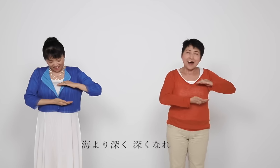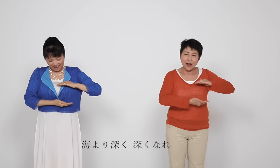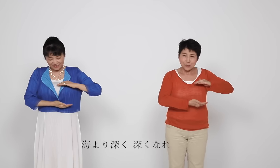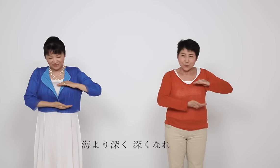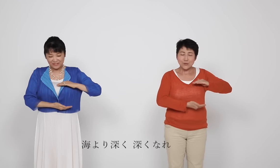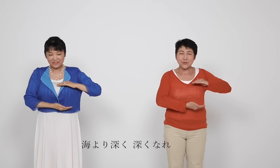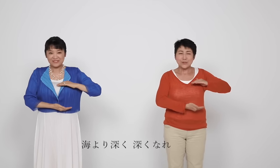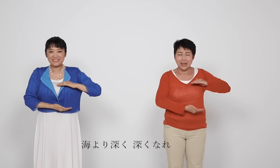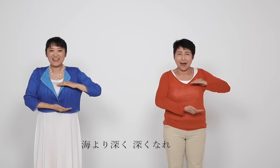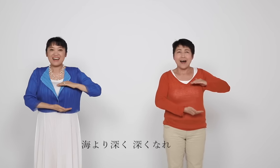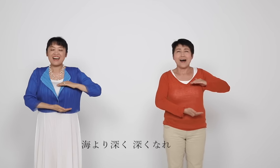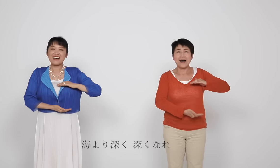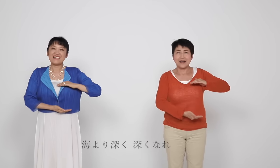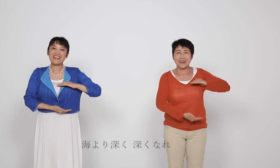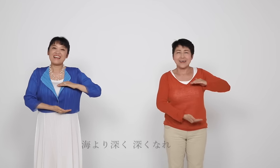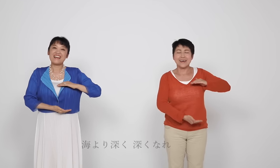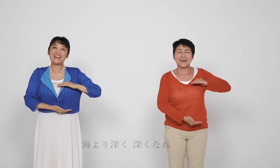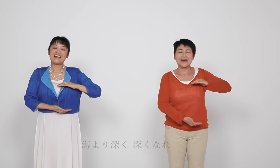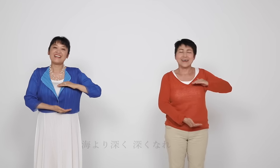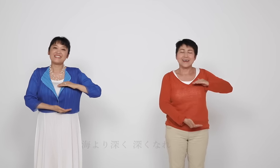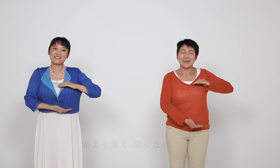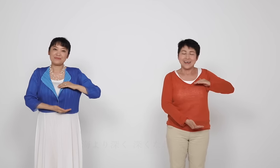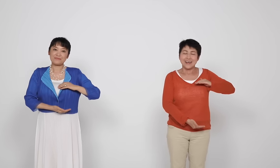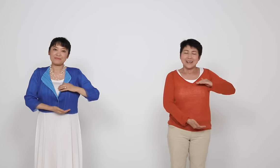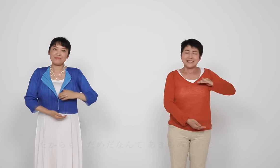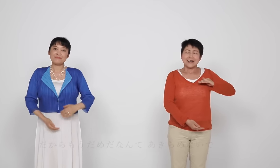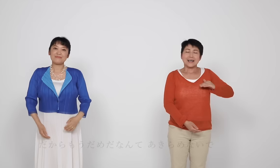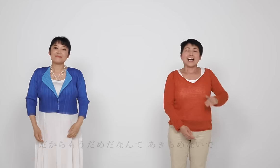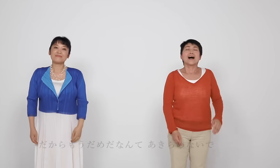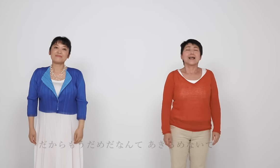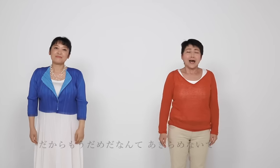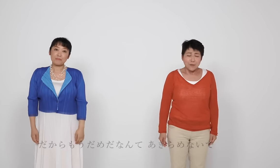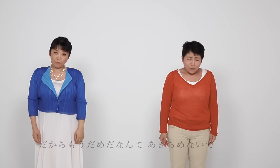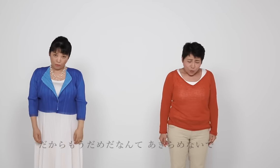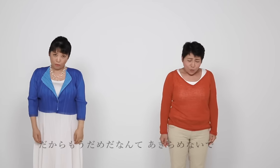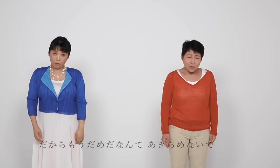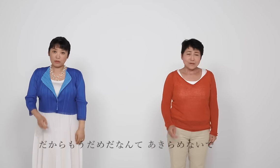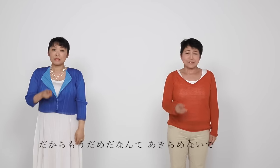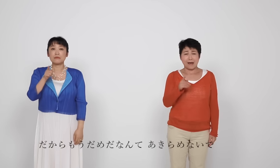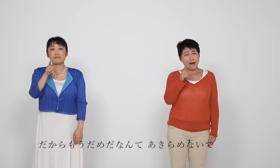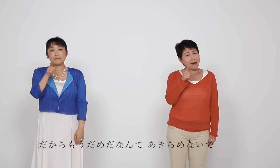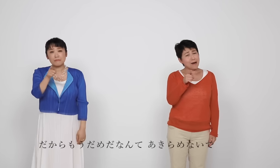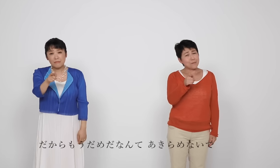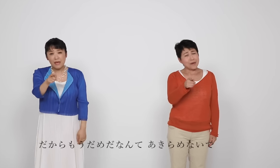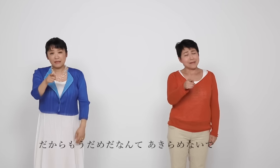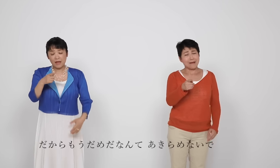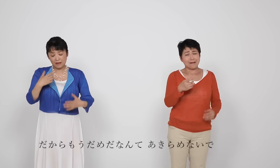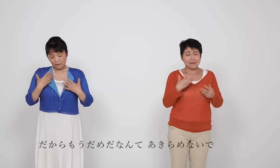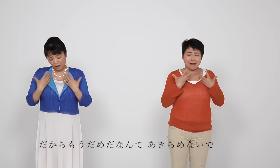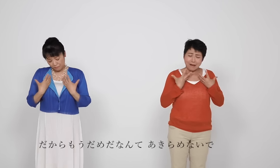深くなれ。だからもうダメだなん